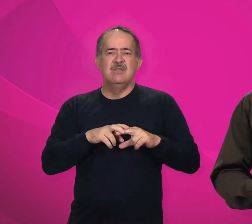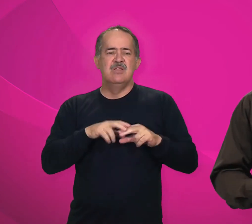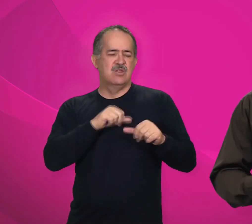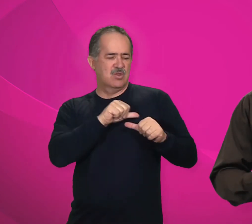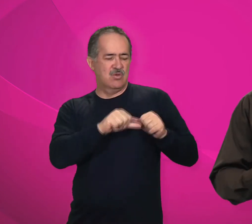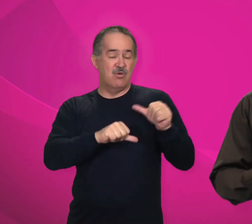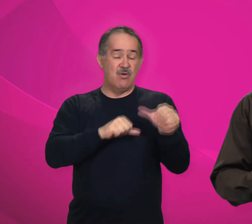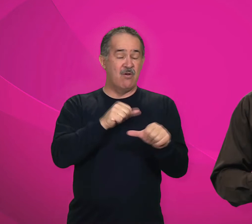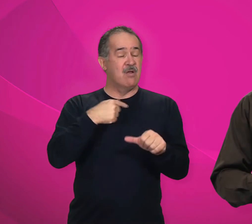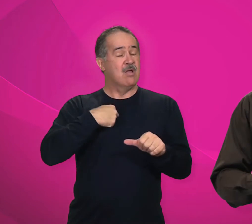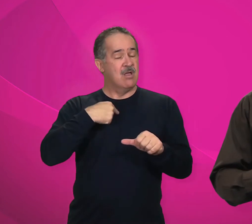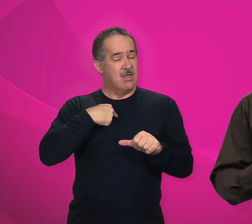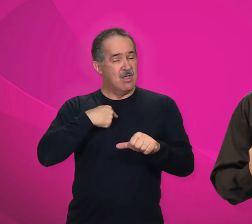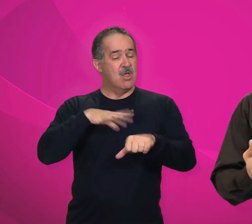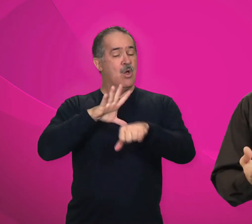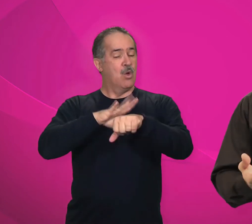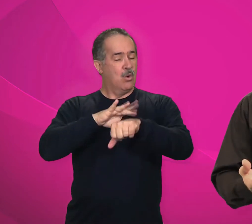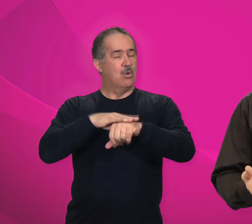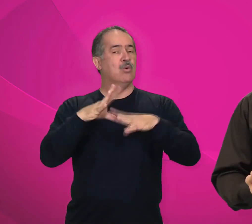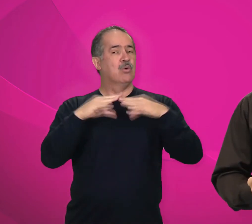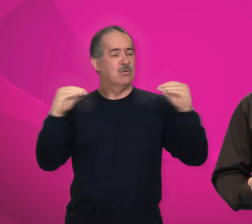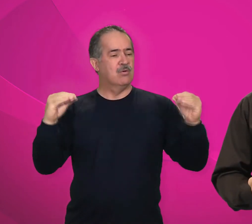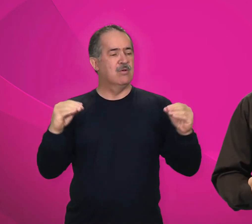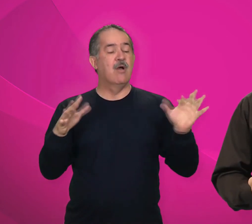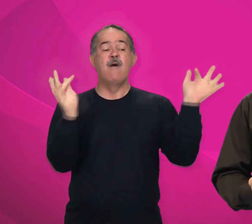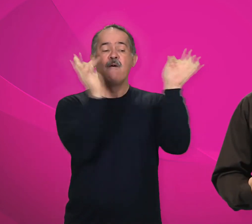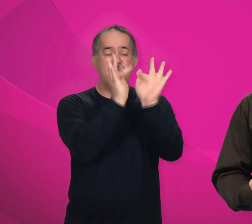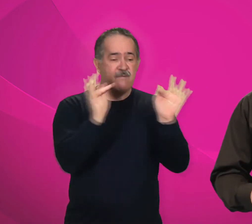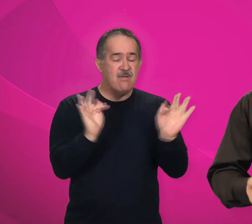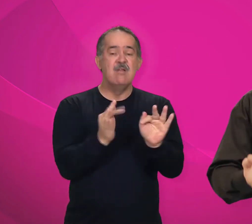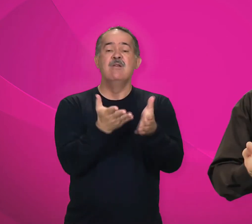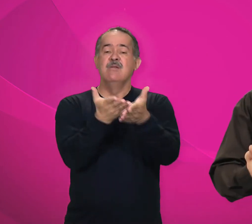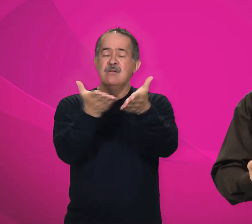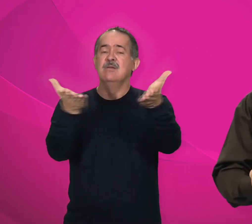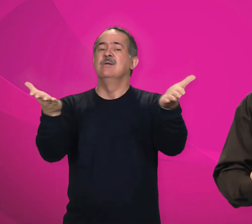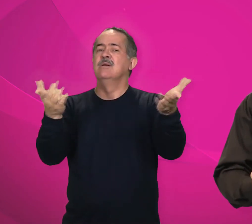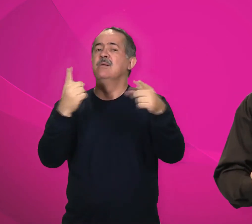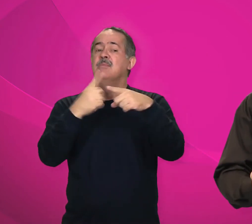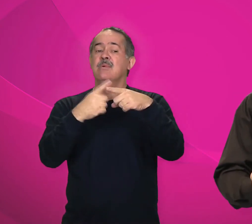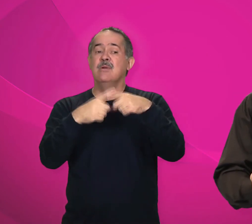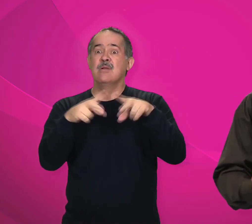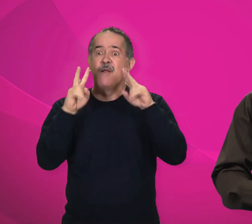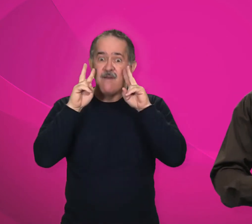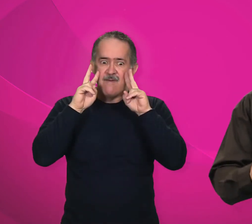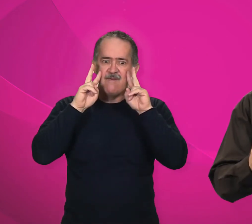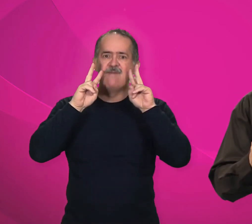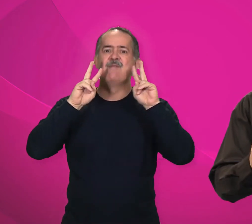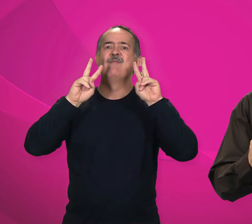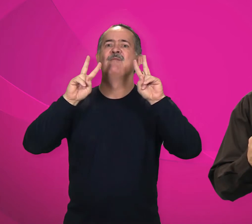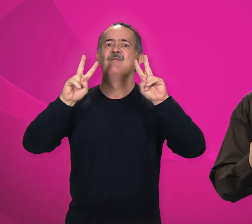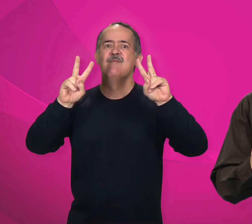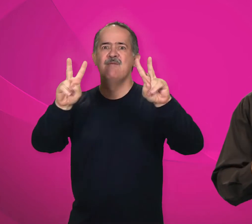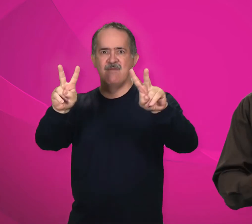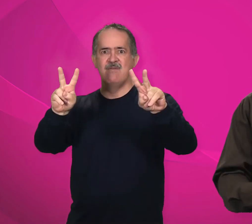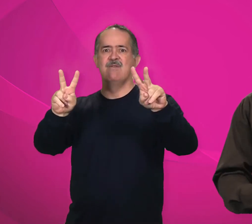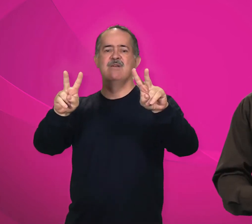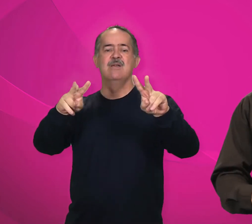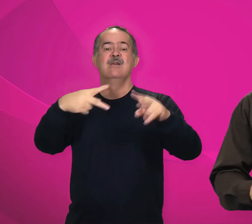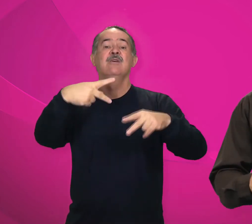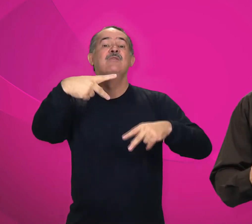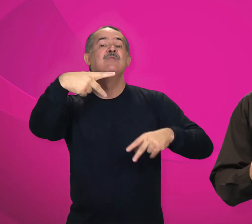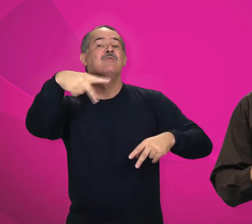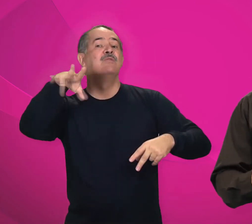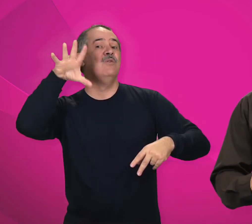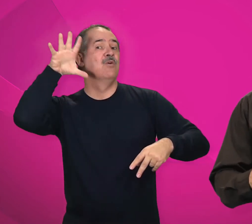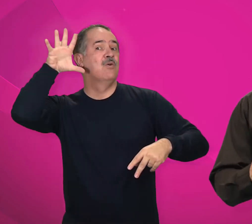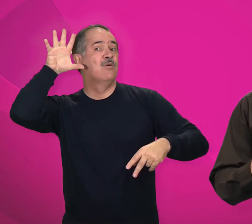modo que se convertam e eu os cure. Felizes sois vós, porque vossos olhos veem